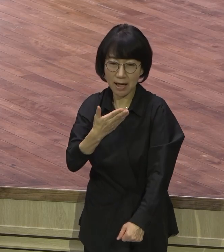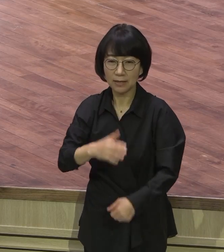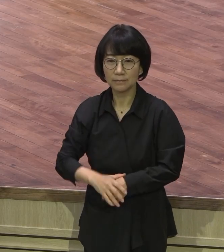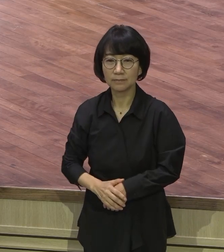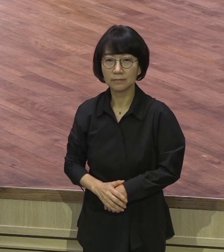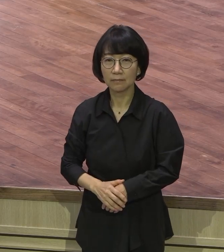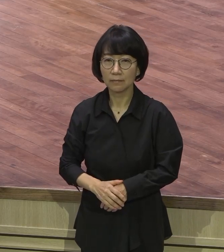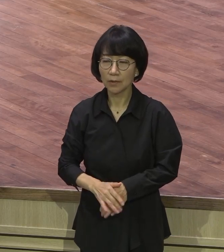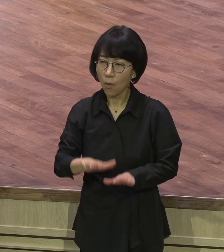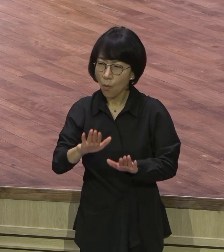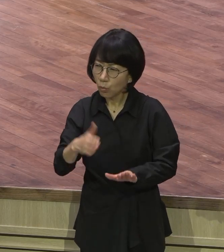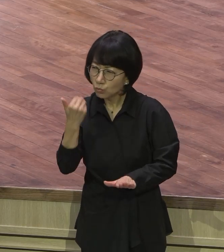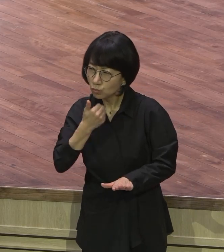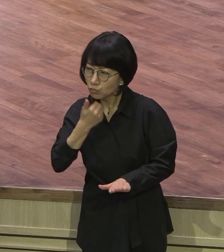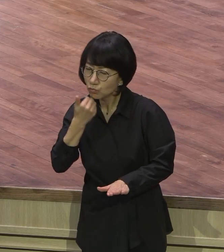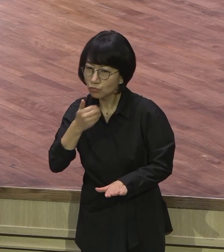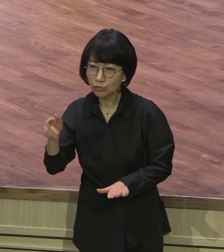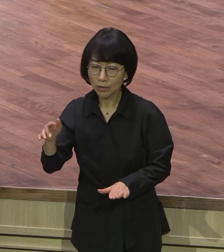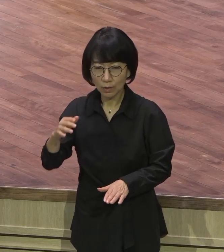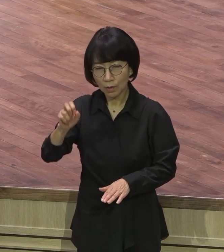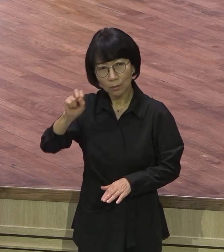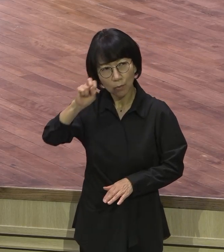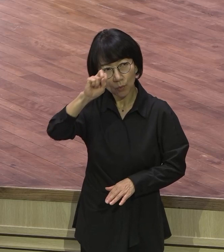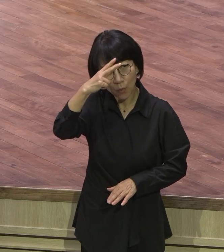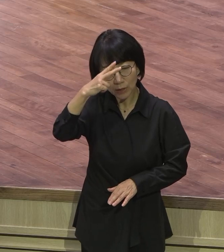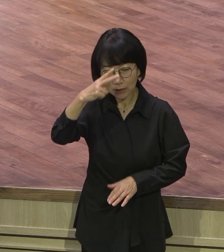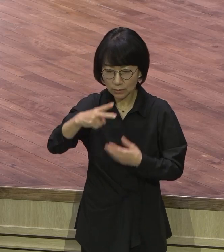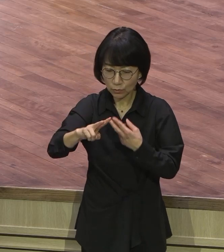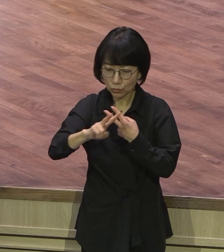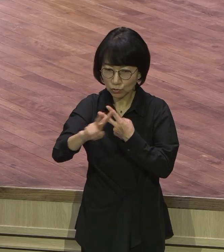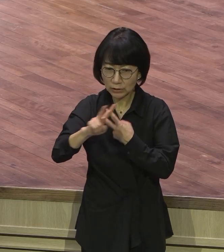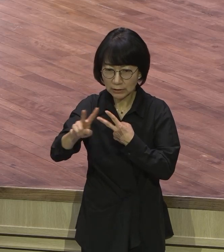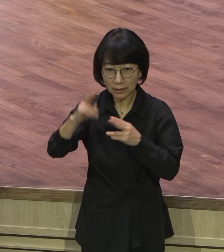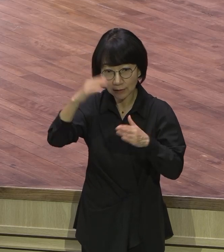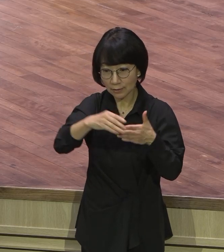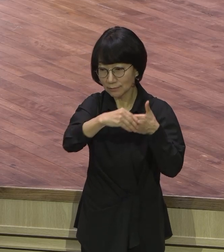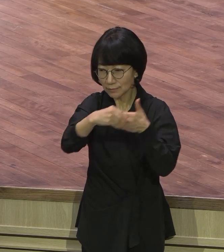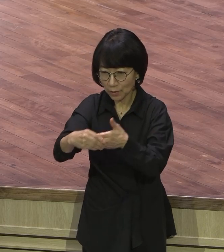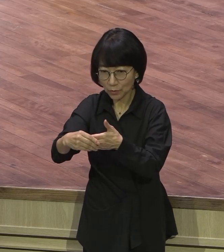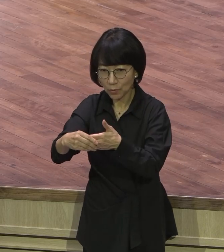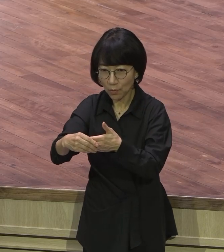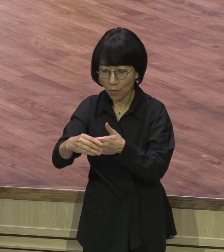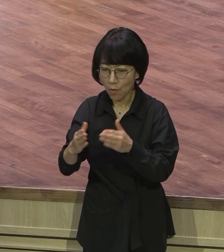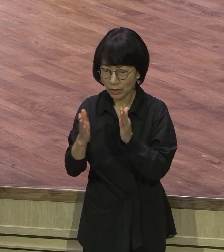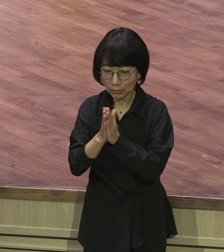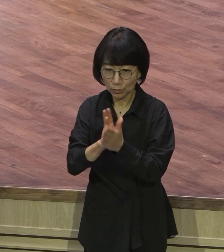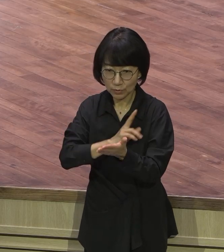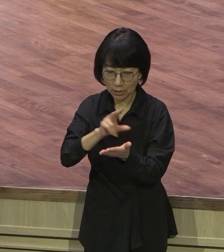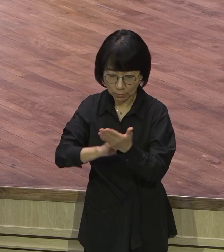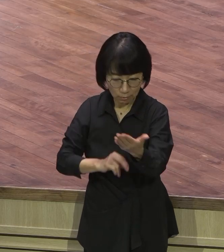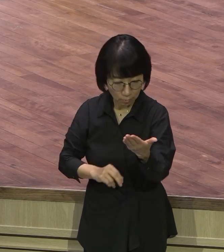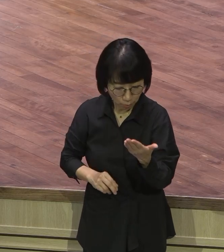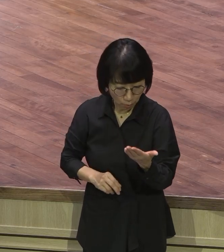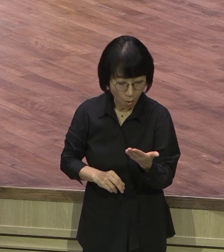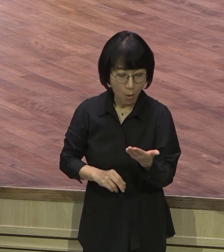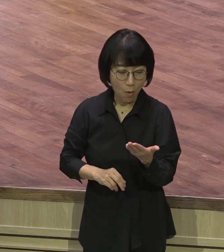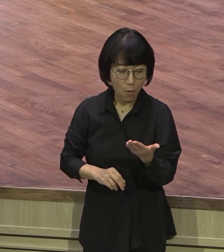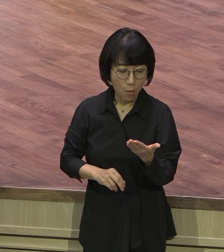아이들대로 아이들 똑똑하더라고 고2 뭐 중2 아니면 기도 제목을 내놨는데 이미